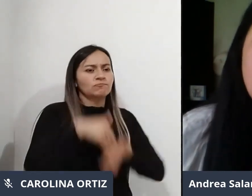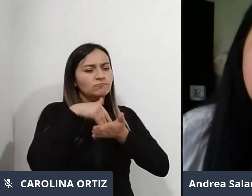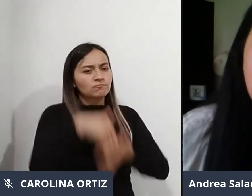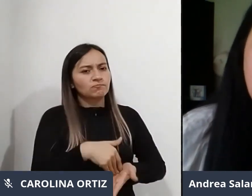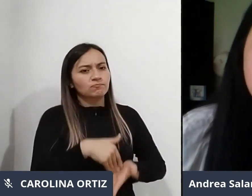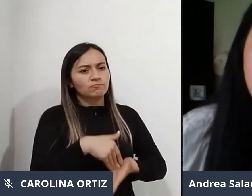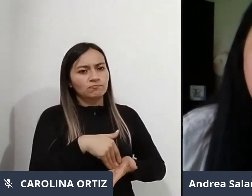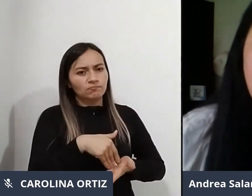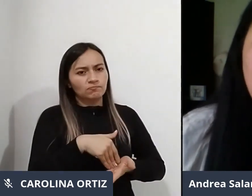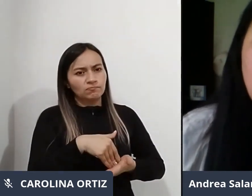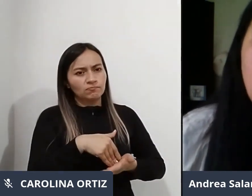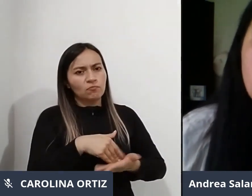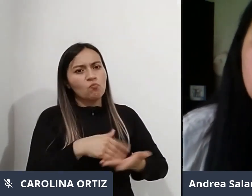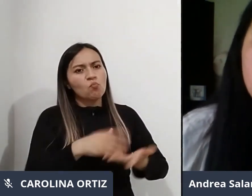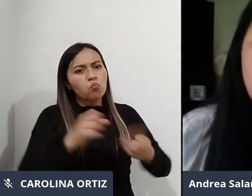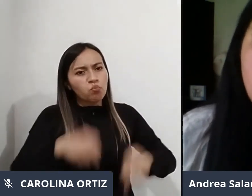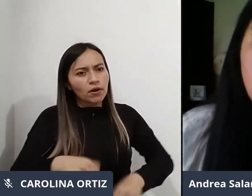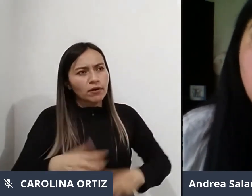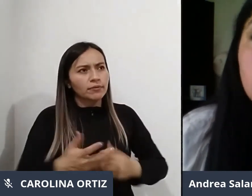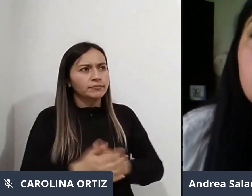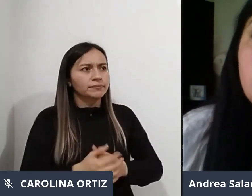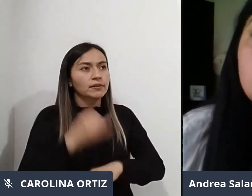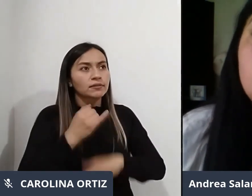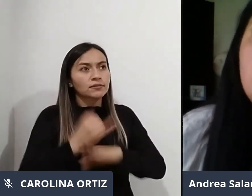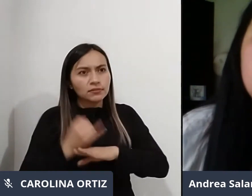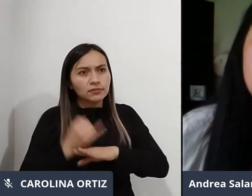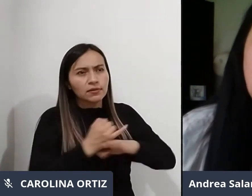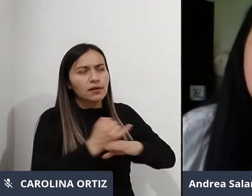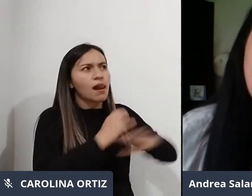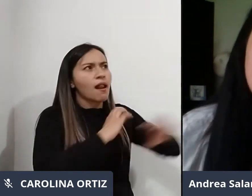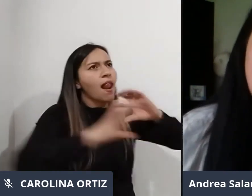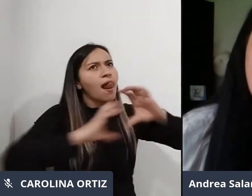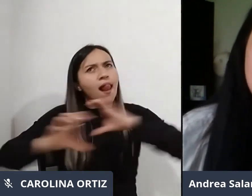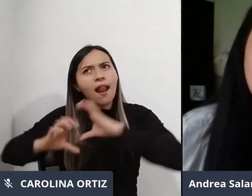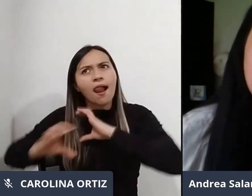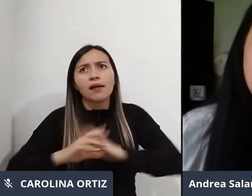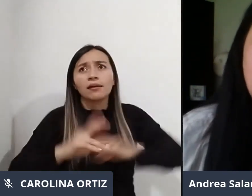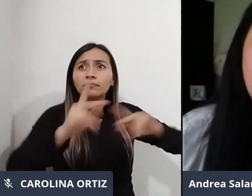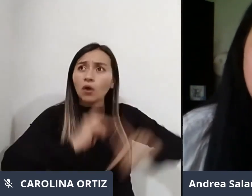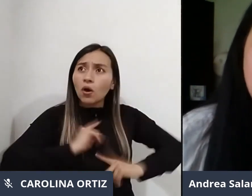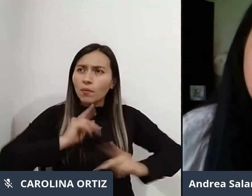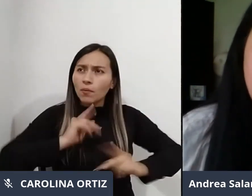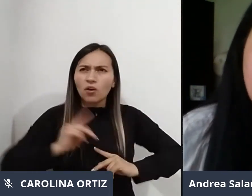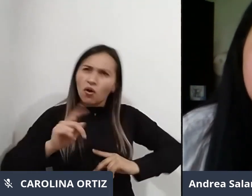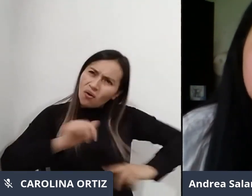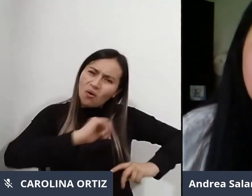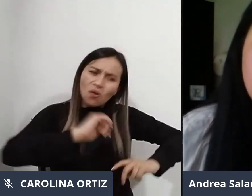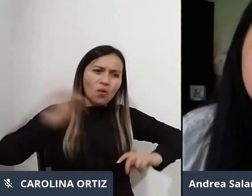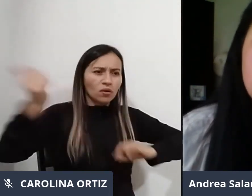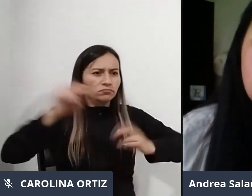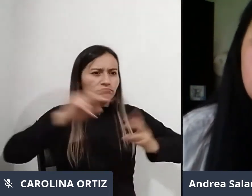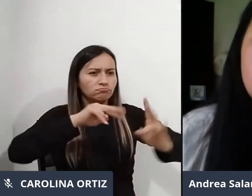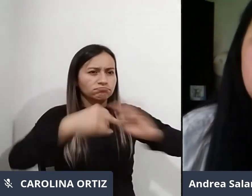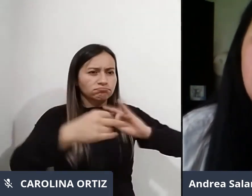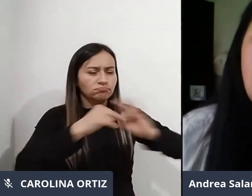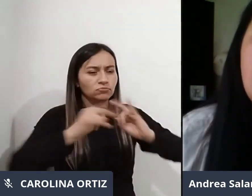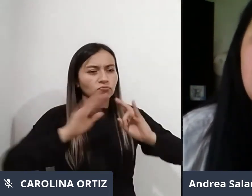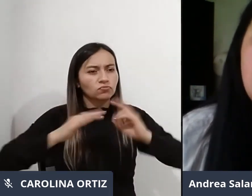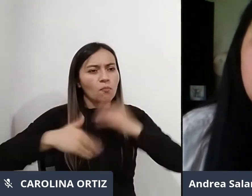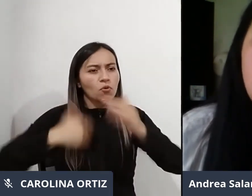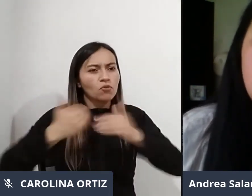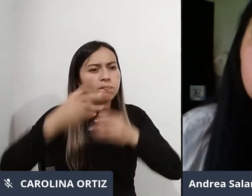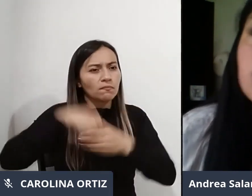el comunicarse con otros que no son ellos mismos, el ver otra perspectiva de diferentes procesos de lo que sucede